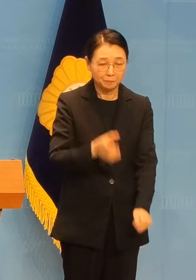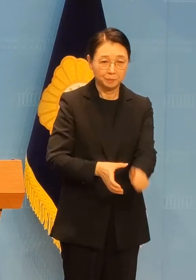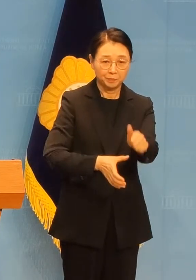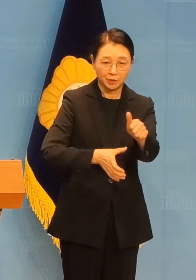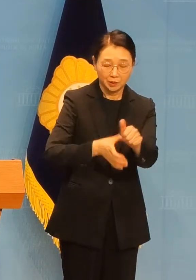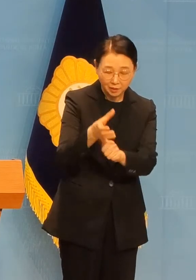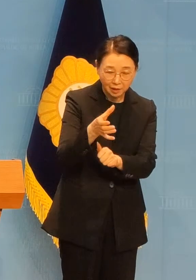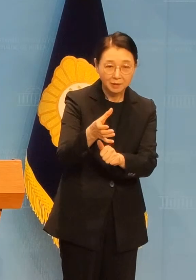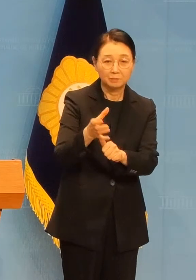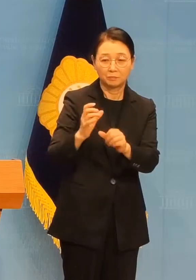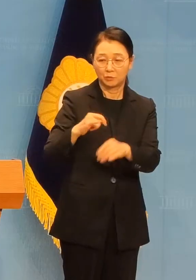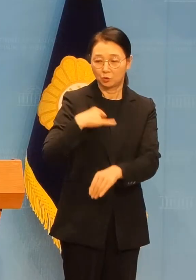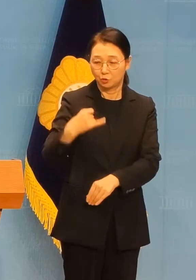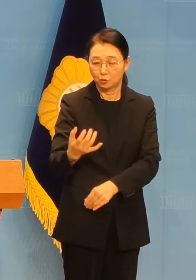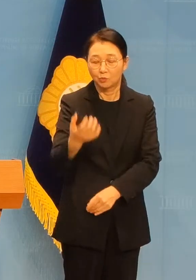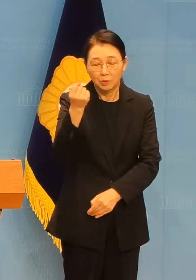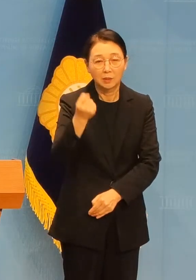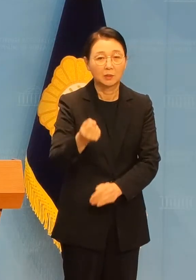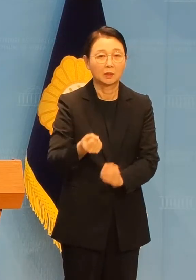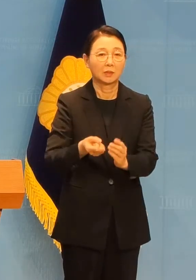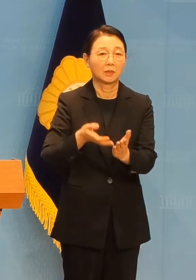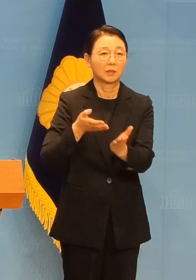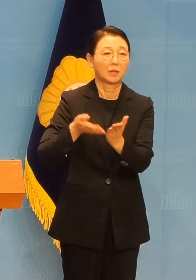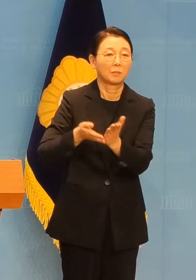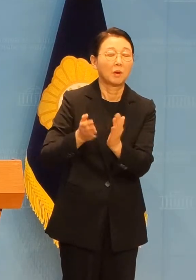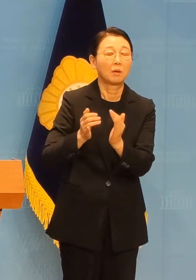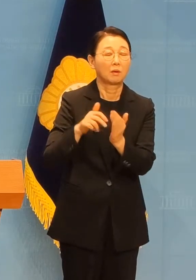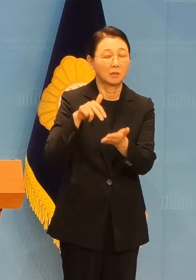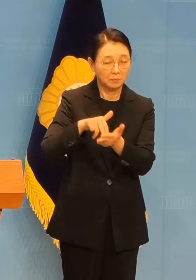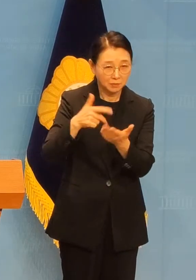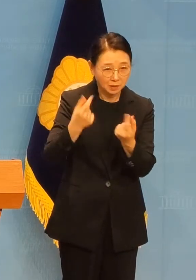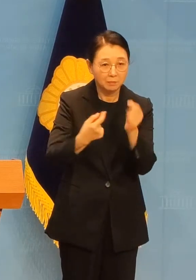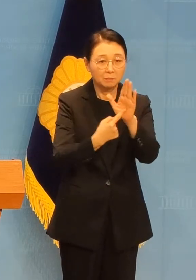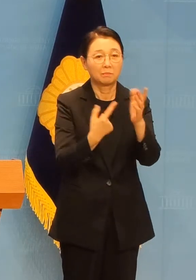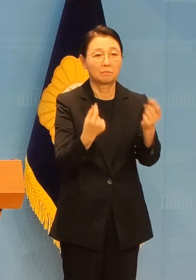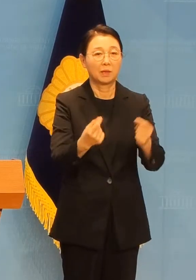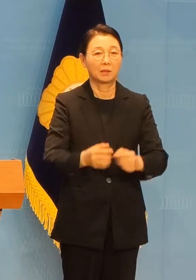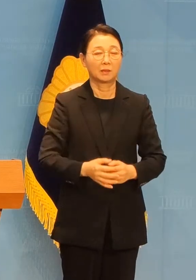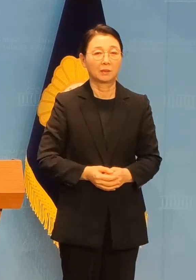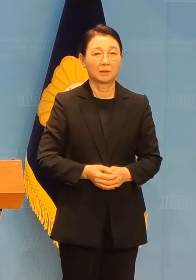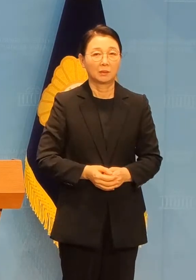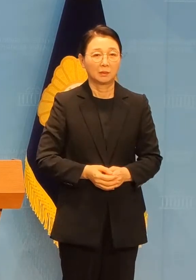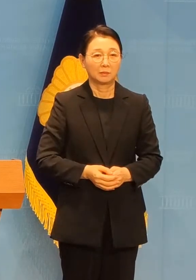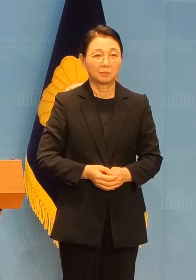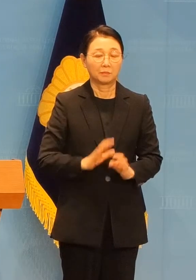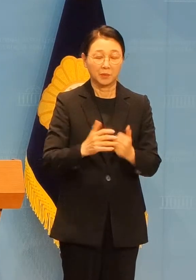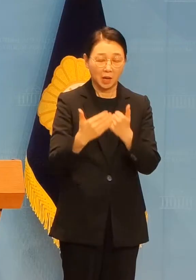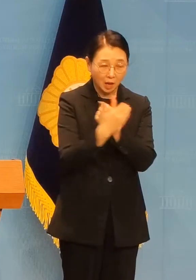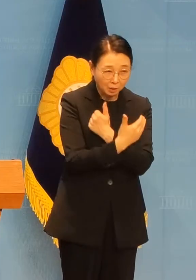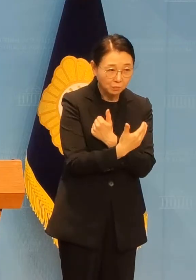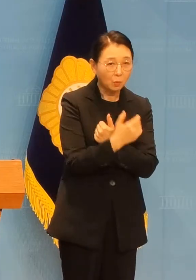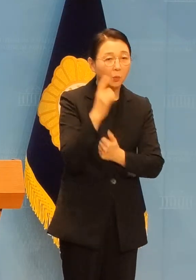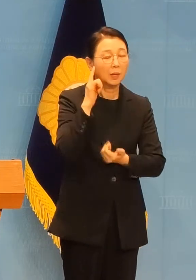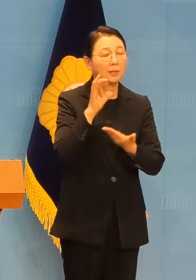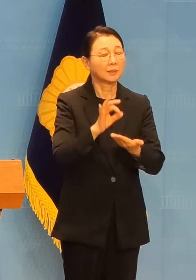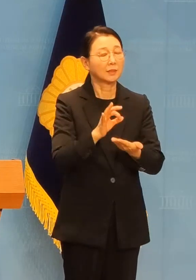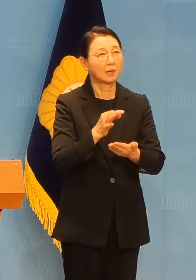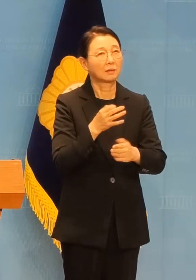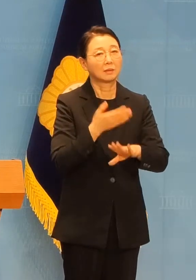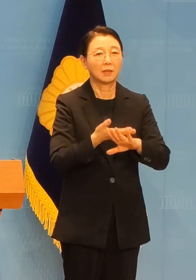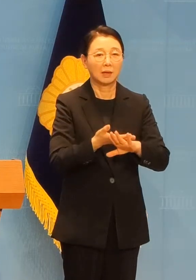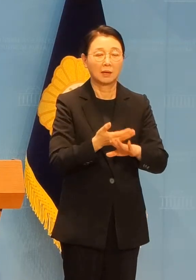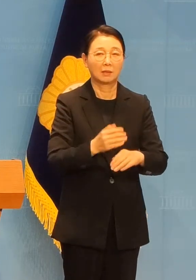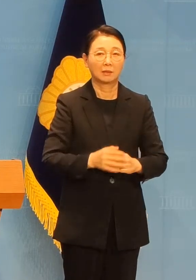국적인 중국인의 대변인을 자처하는 꼴입니다. 안보관 또한 파탄났습니다.